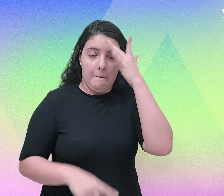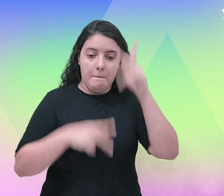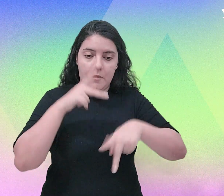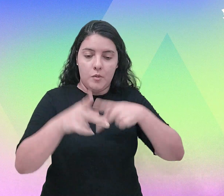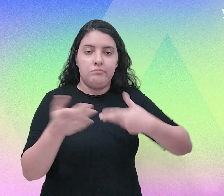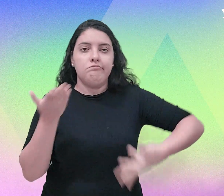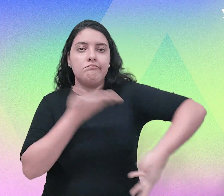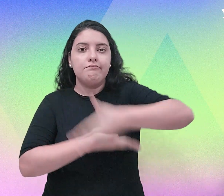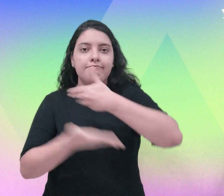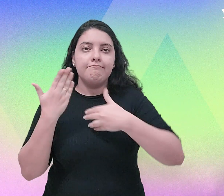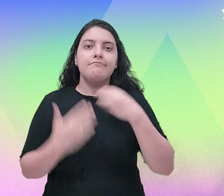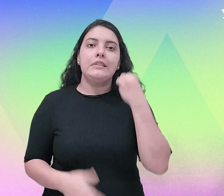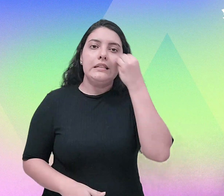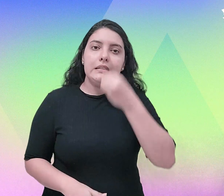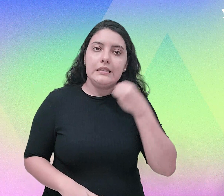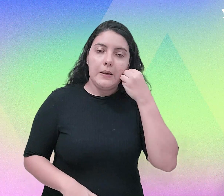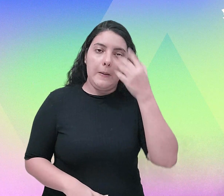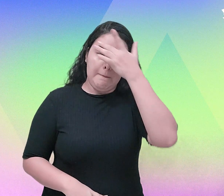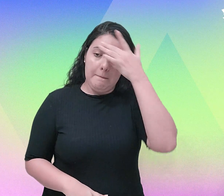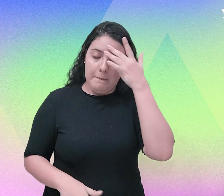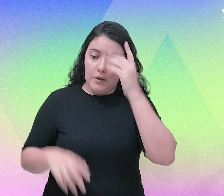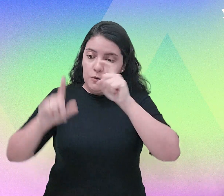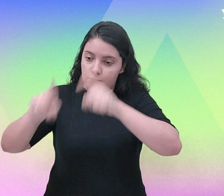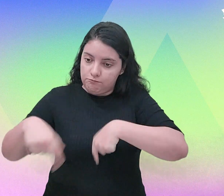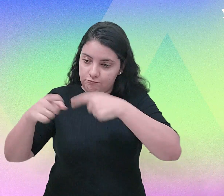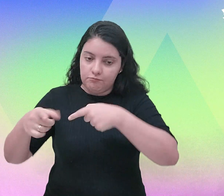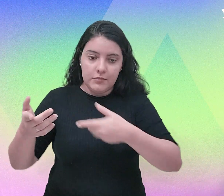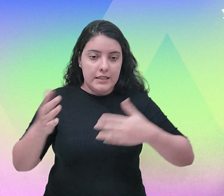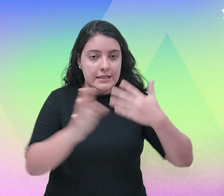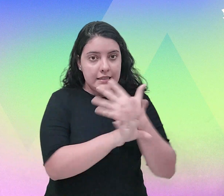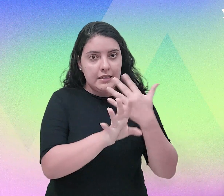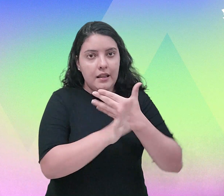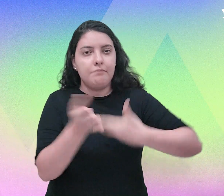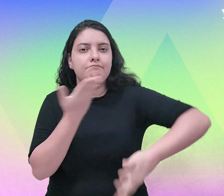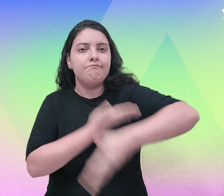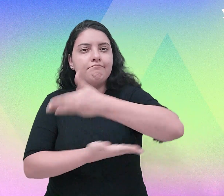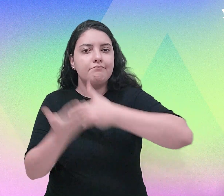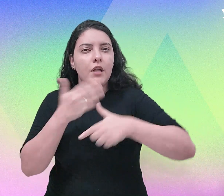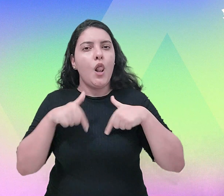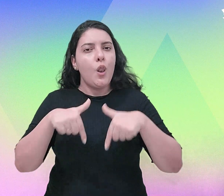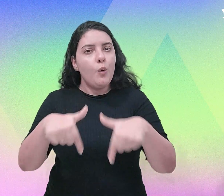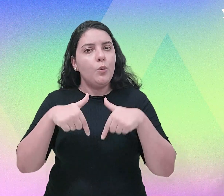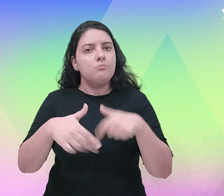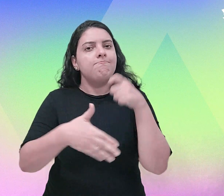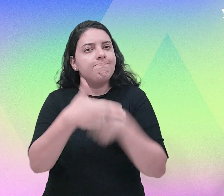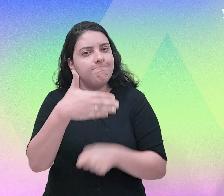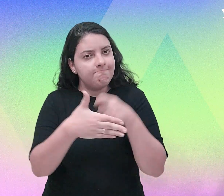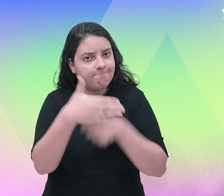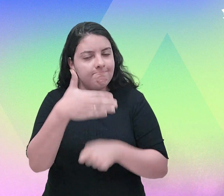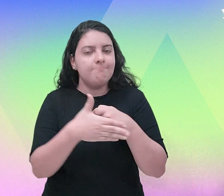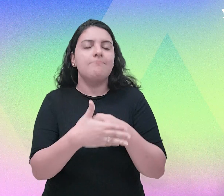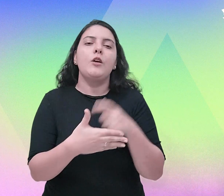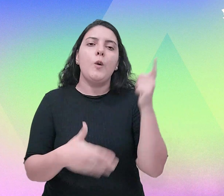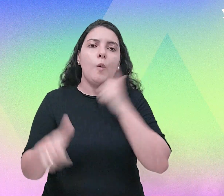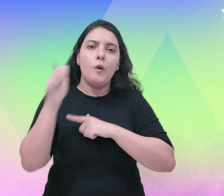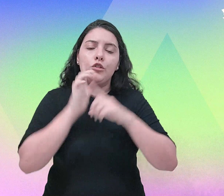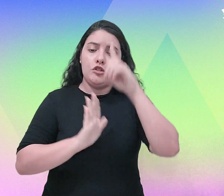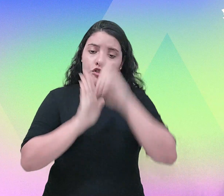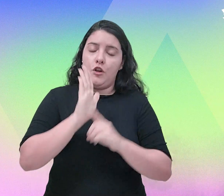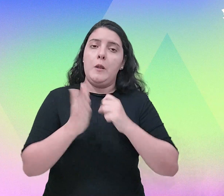troca de experiências entre sujeitos do campo e da cidade como instrumento de luta e resistência na busca por direitos básicos